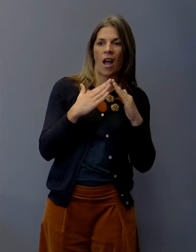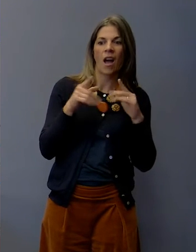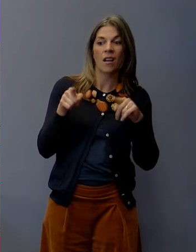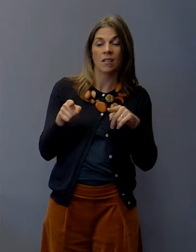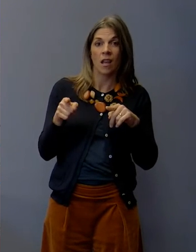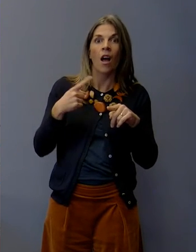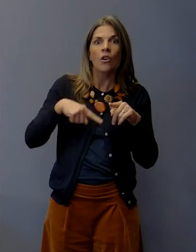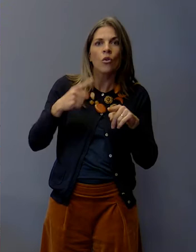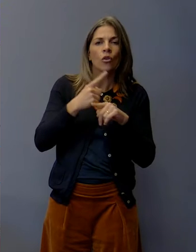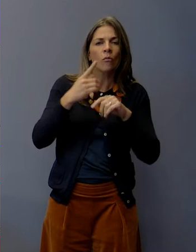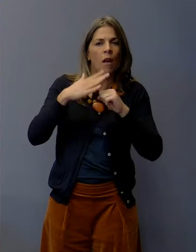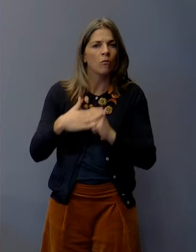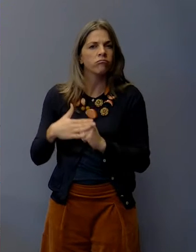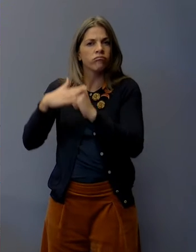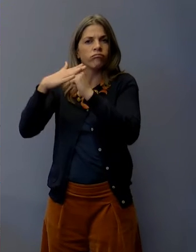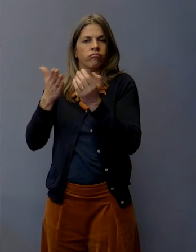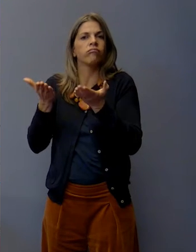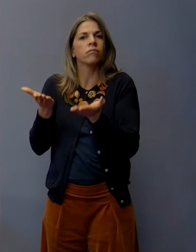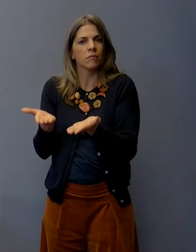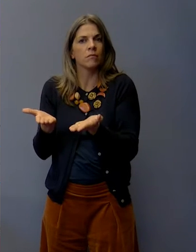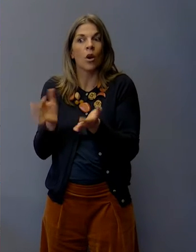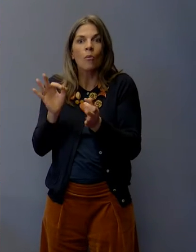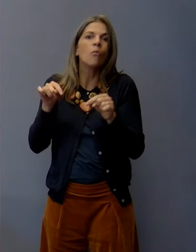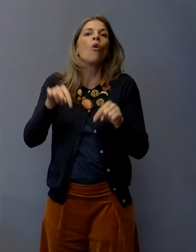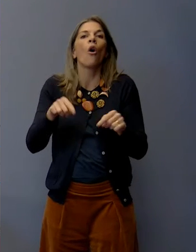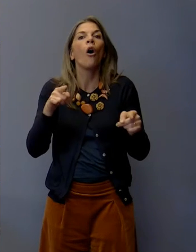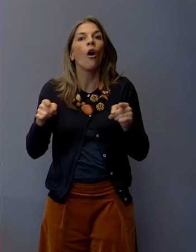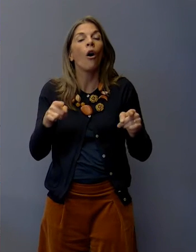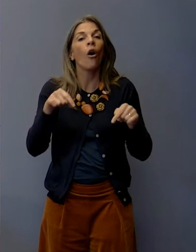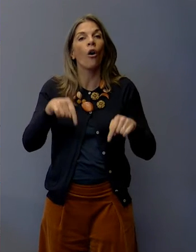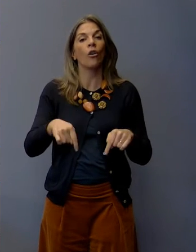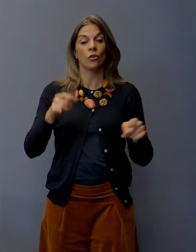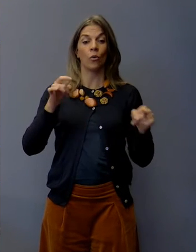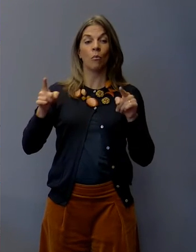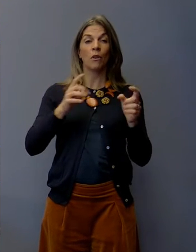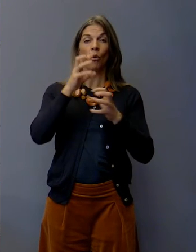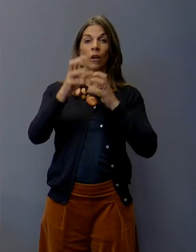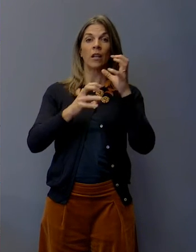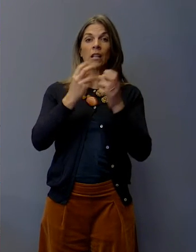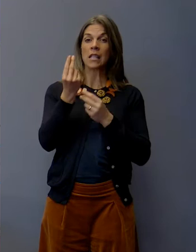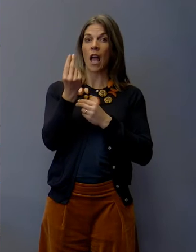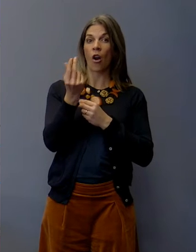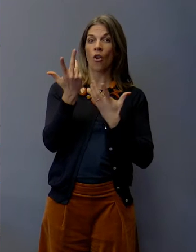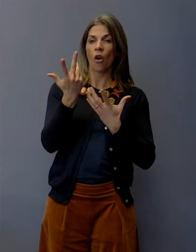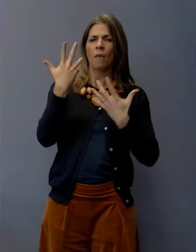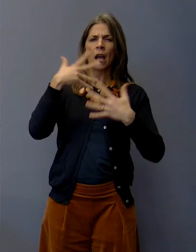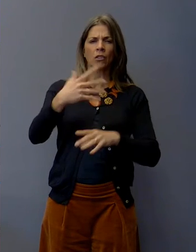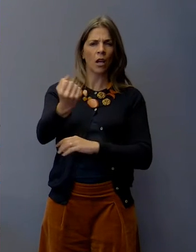sostenuti oggi più che mai in un momento di grave crisi economica che li ha colpiti duramente